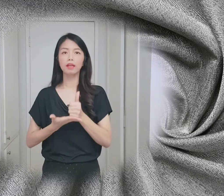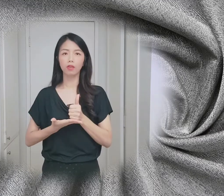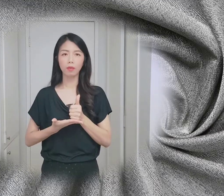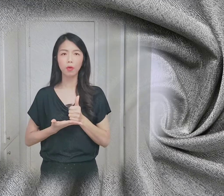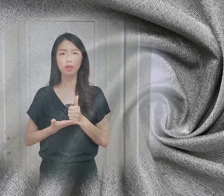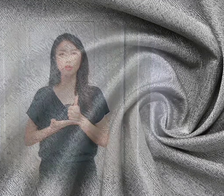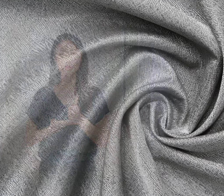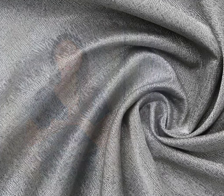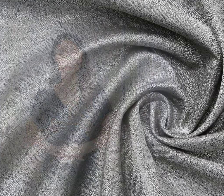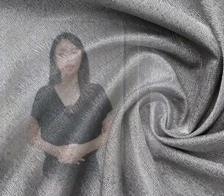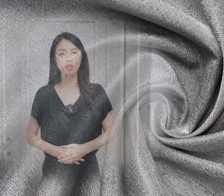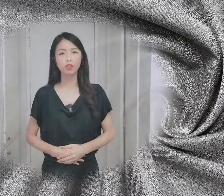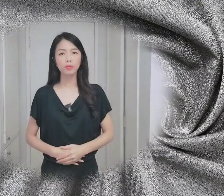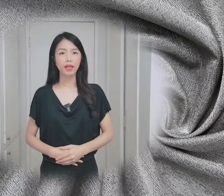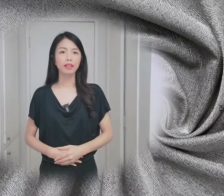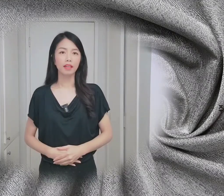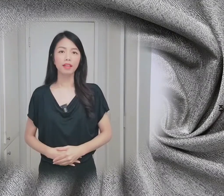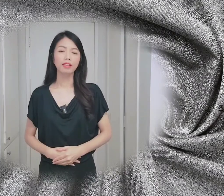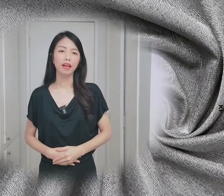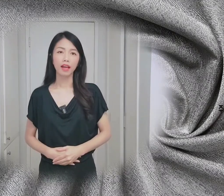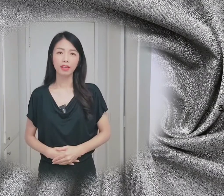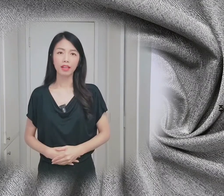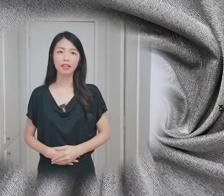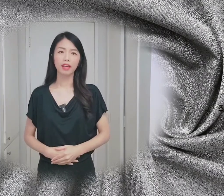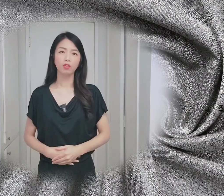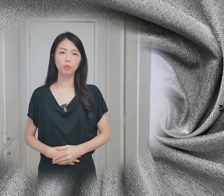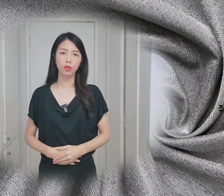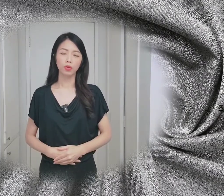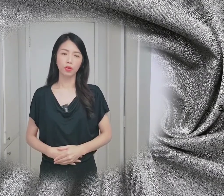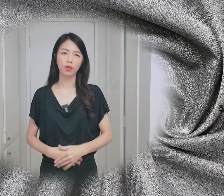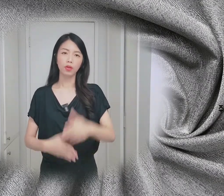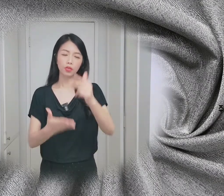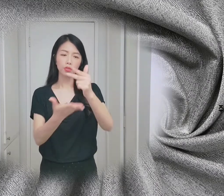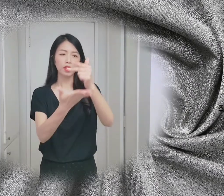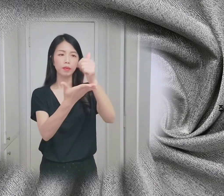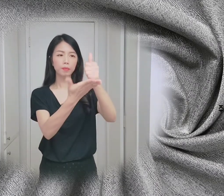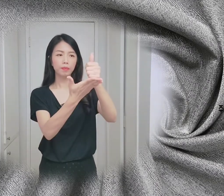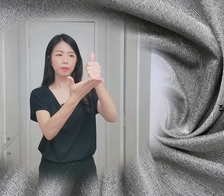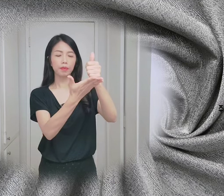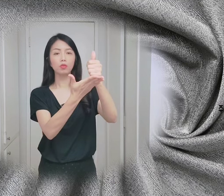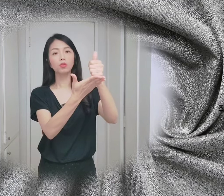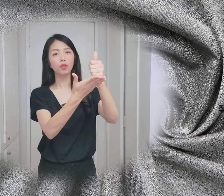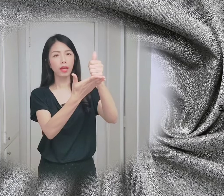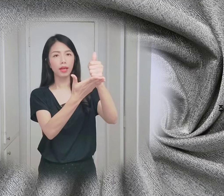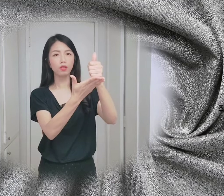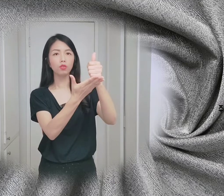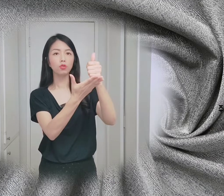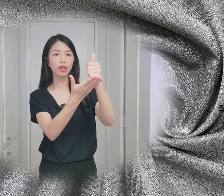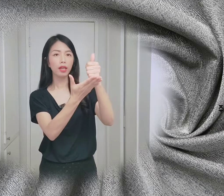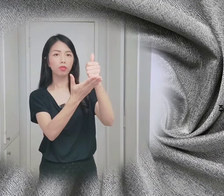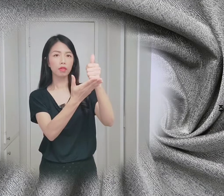맞으리 이렇게 표현을 해줬어요. 주님께 드리는 나의 향기, 나의 눈물. 주님,